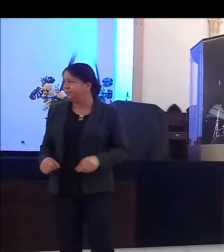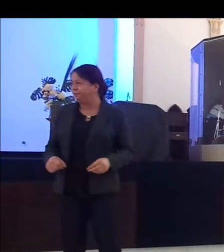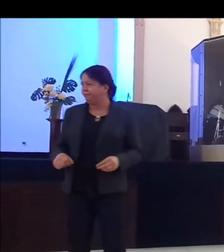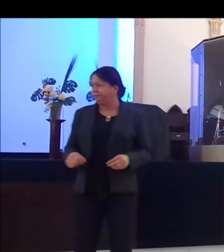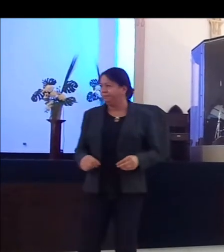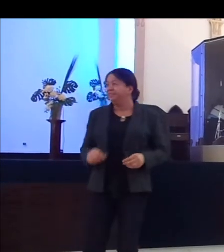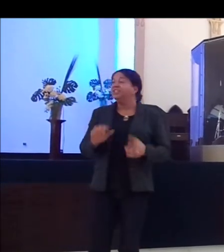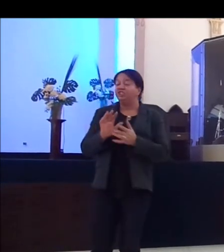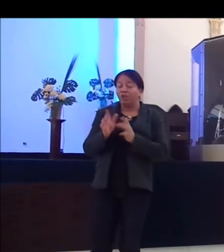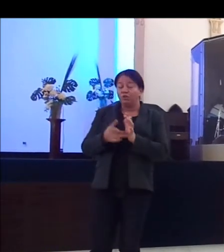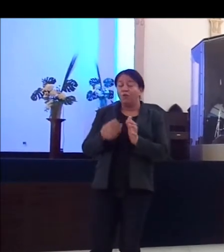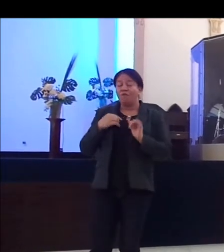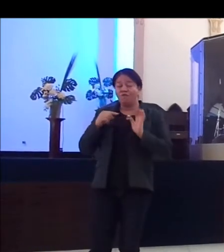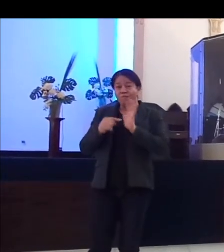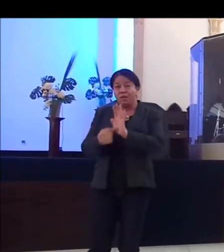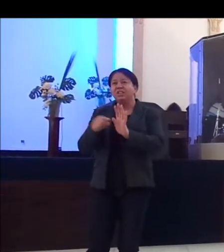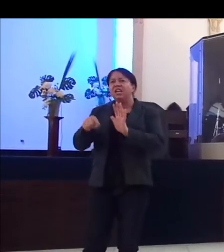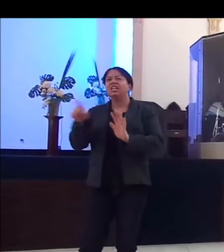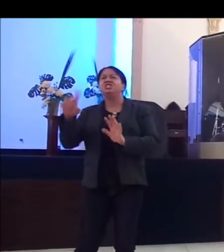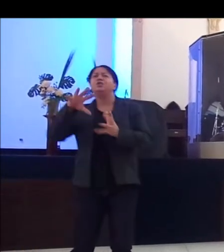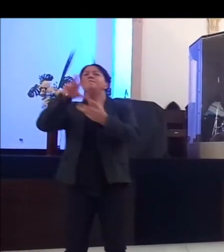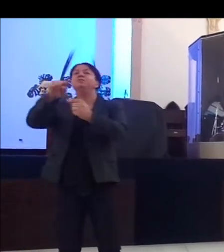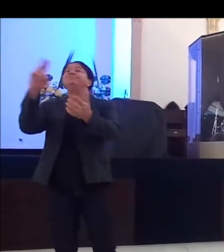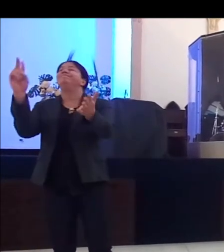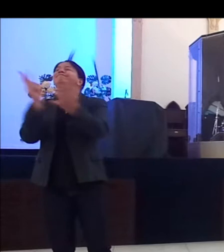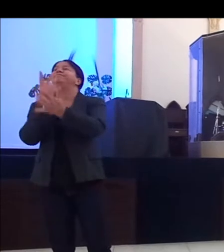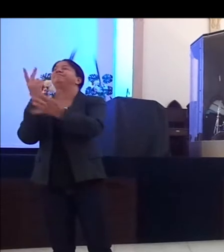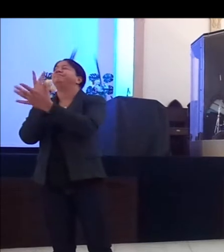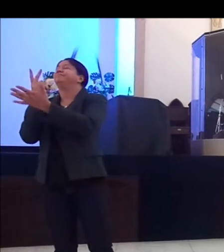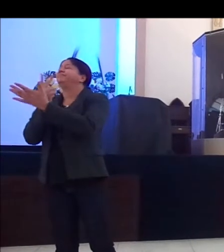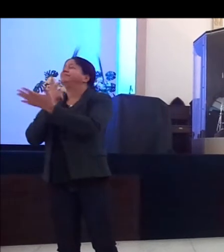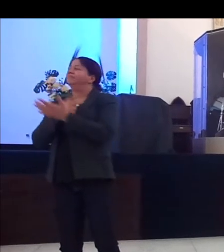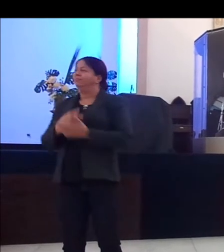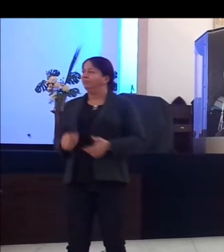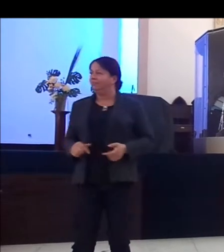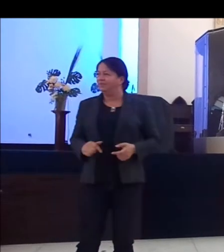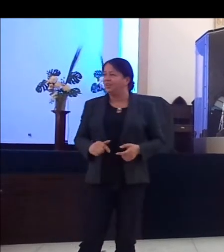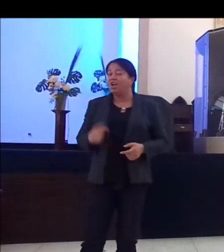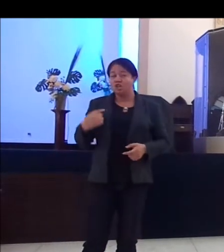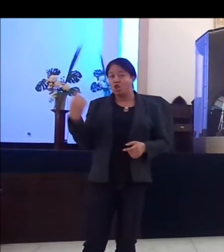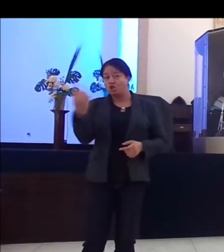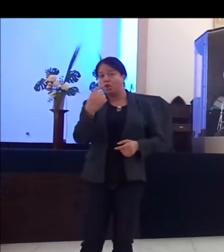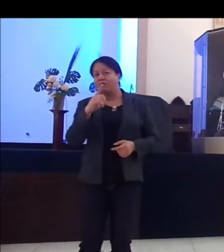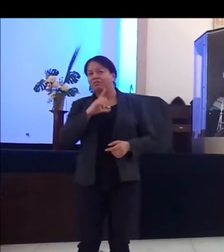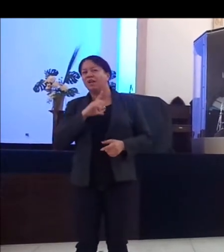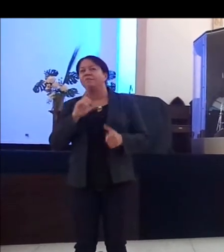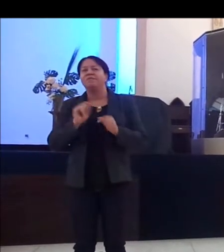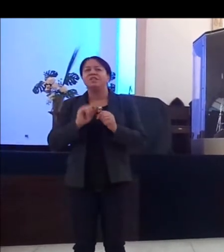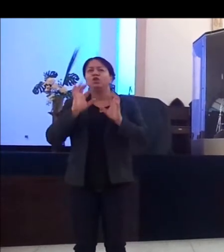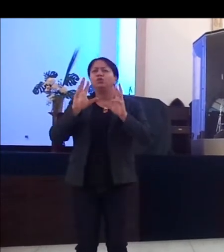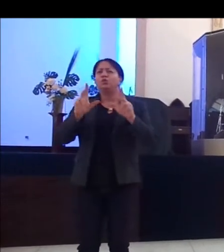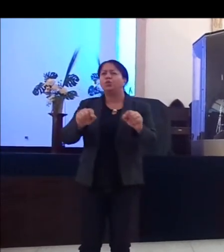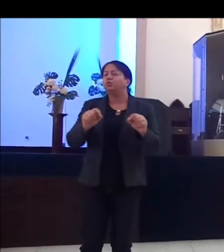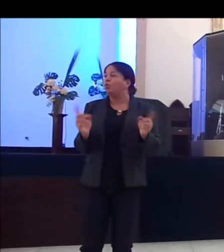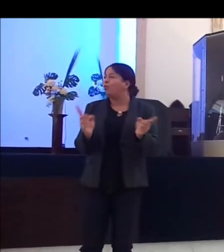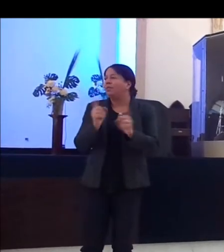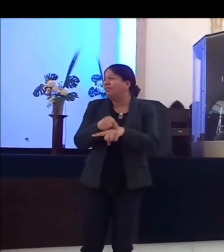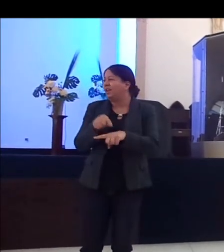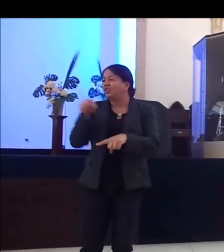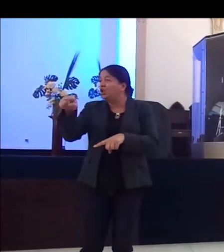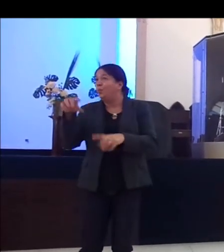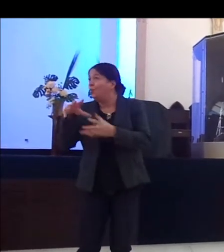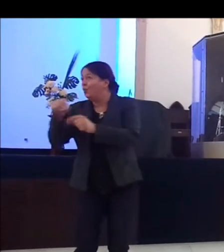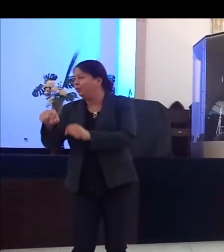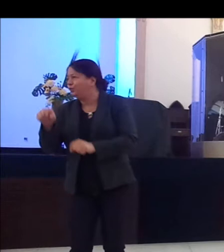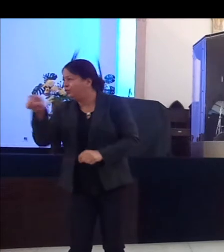Jesus veio para dizer que esse mundo está errado e que nós devemos fazer tudo ao contrário do